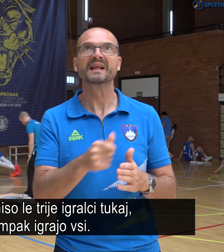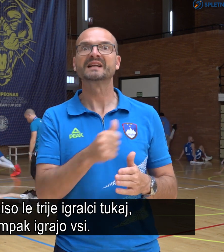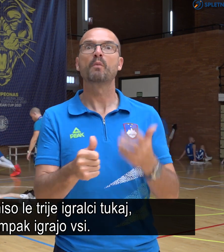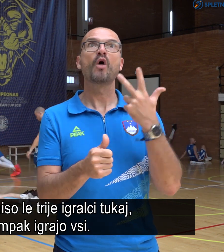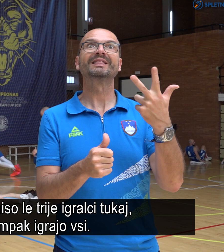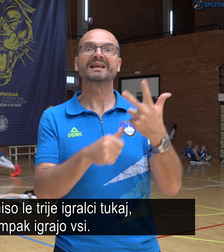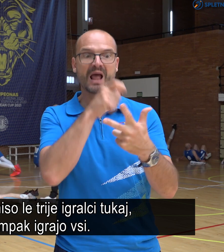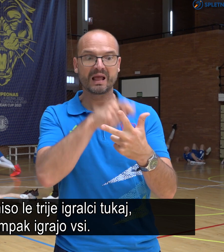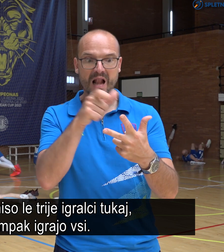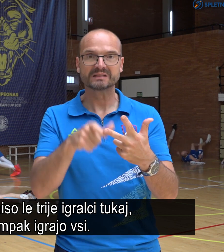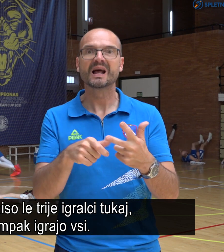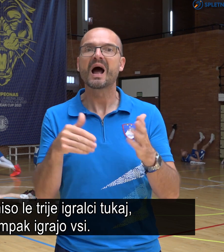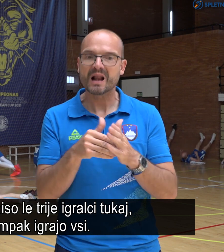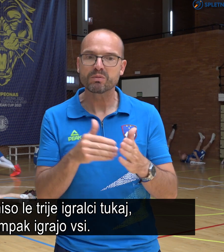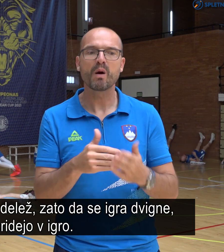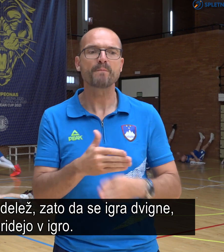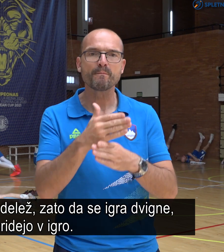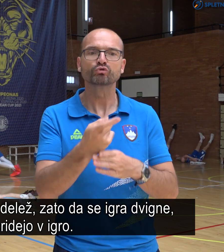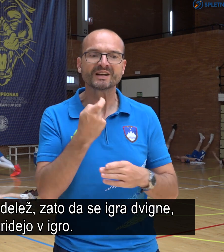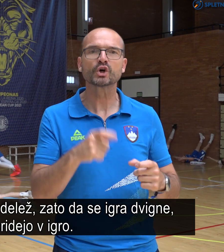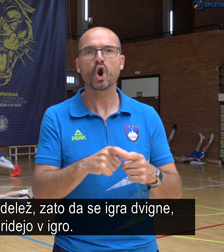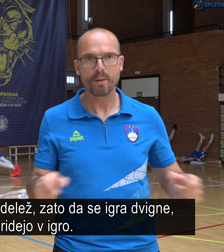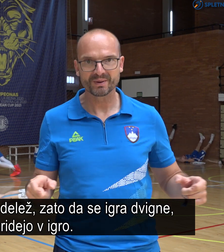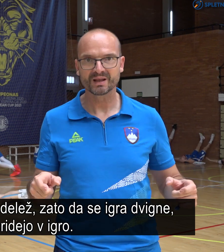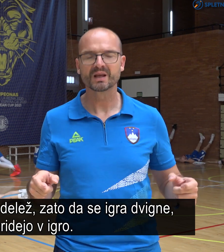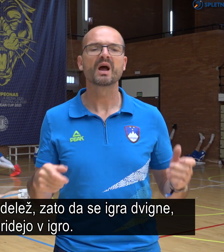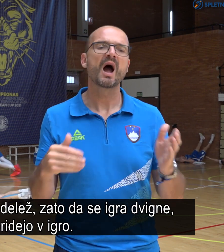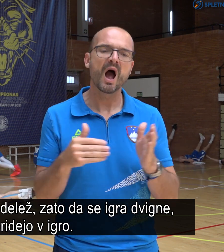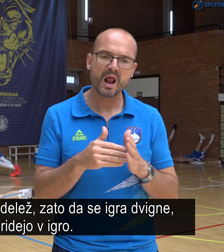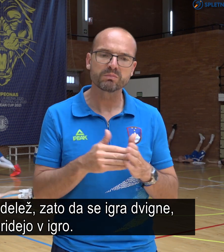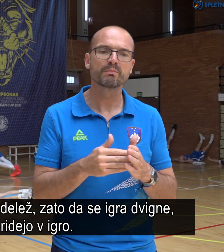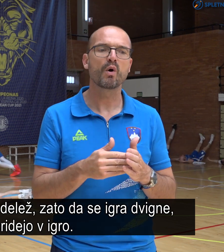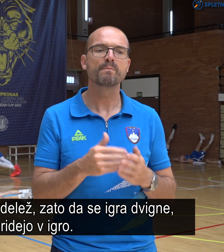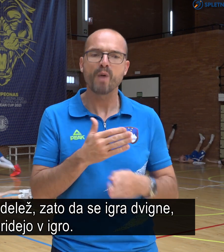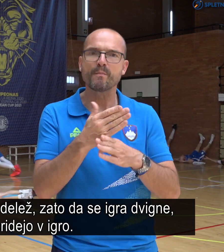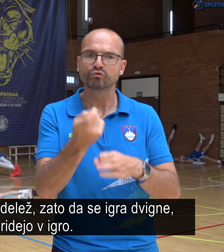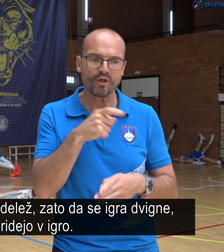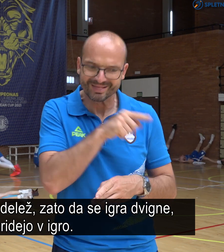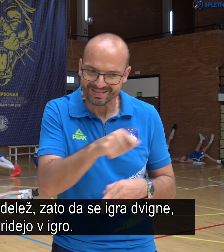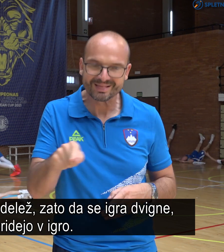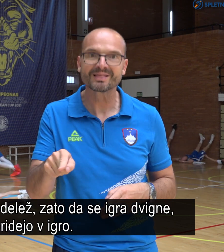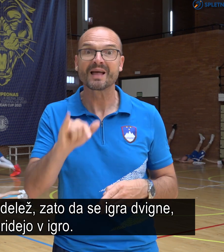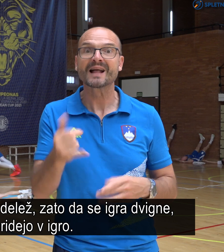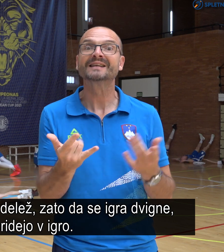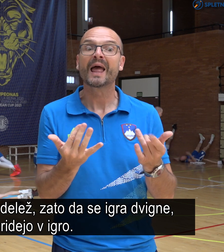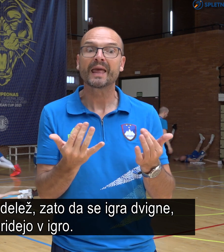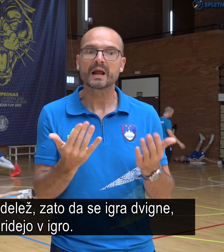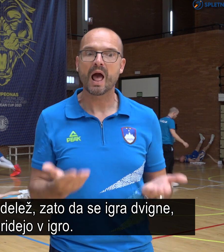tukaj, ki igrajo, ampak igrajo vsi in rabimo tudi njihov delež za to, da se igra dvigne, ko oni